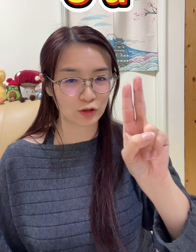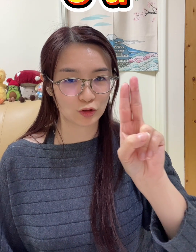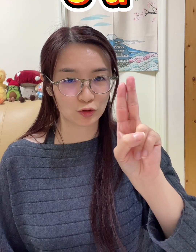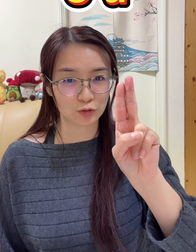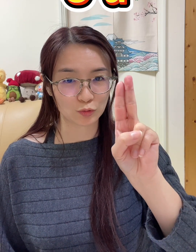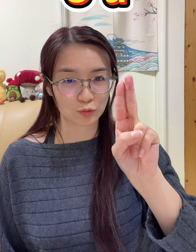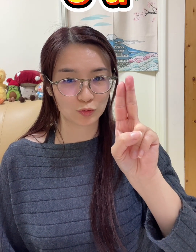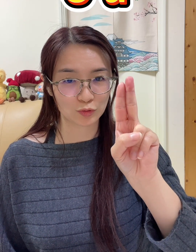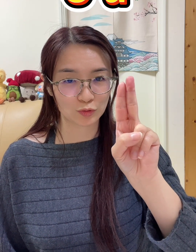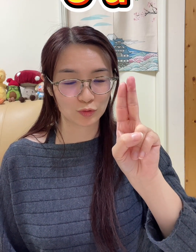U